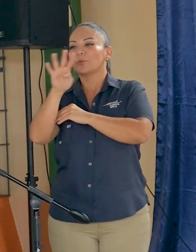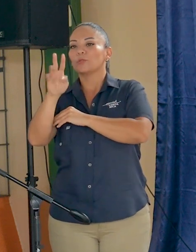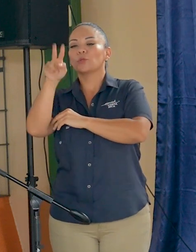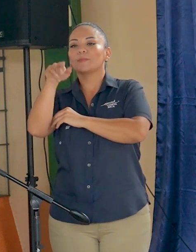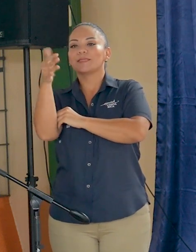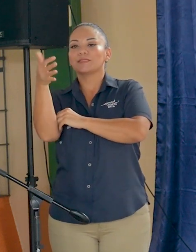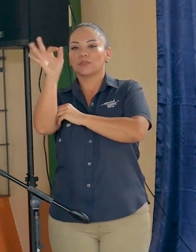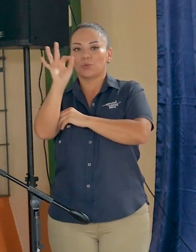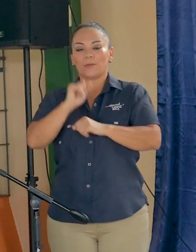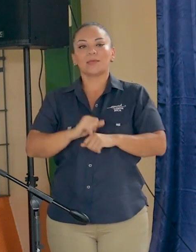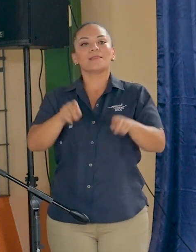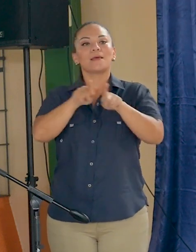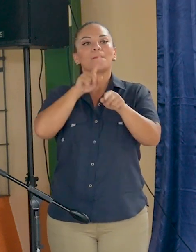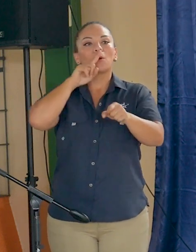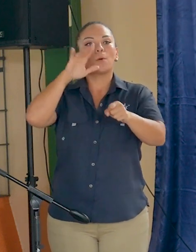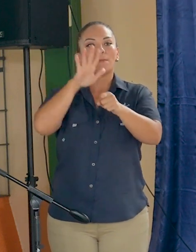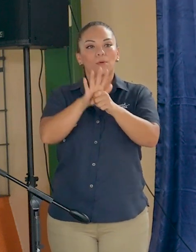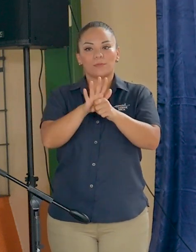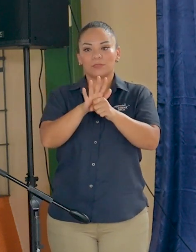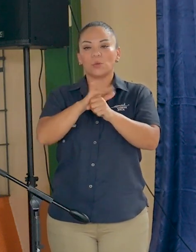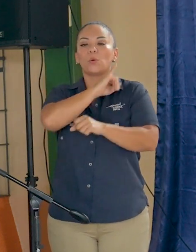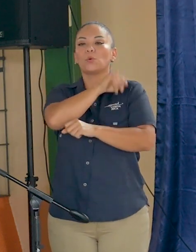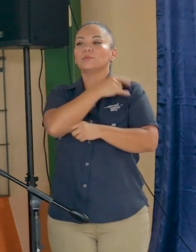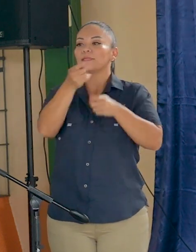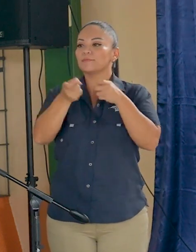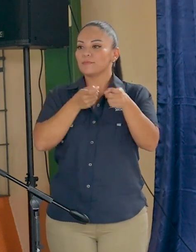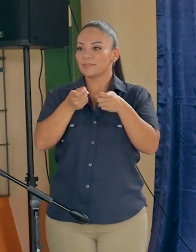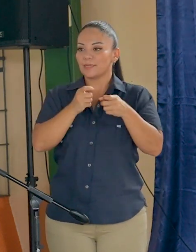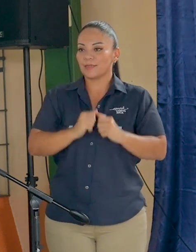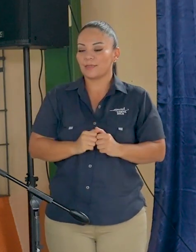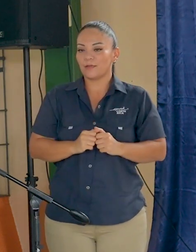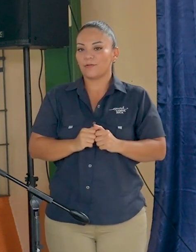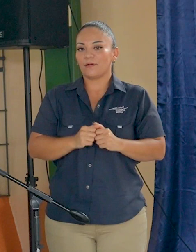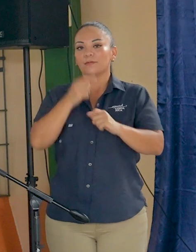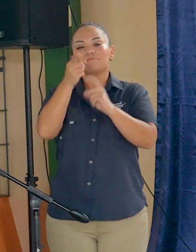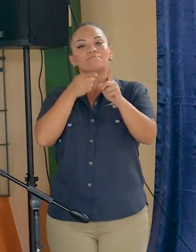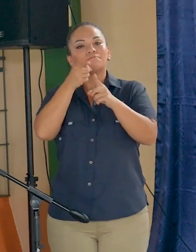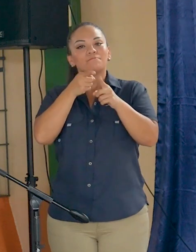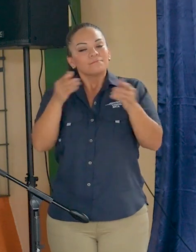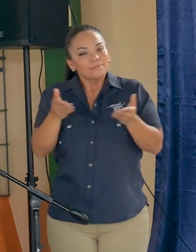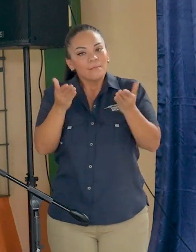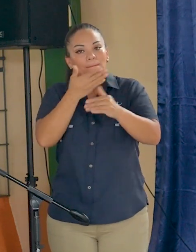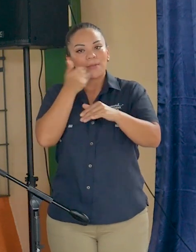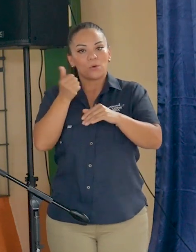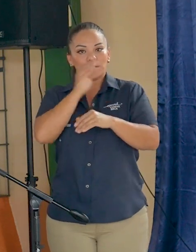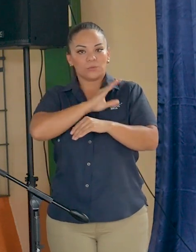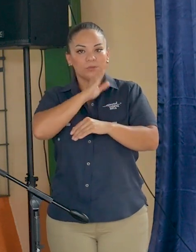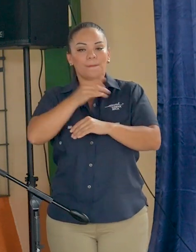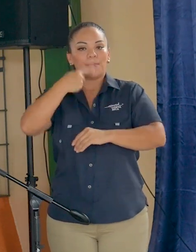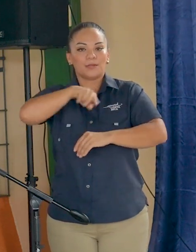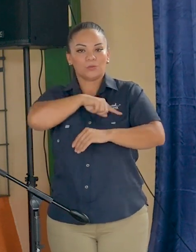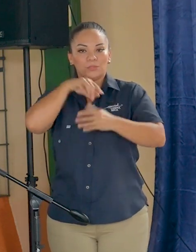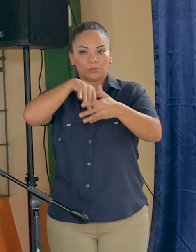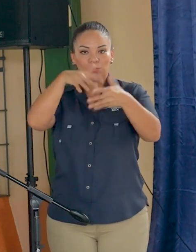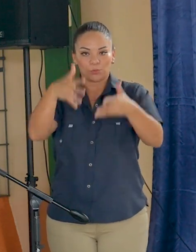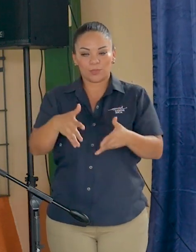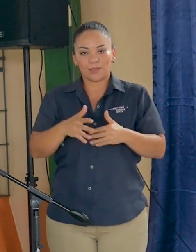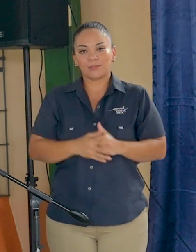144-2019, así como el compromiso por parte de la Junta Administrativa, que buscan impulsar mejores condiciones para nuestros